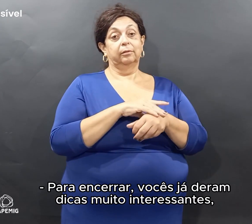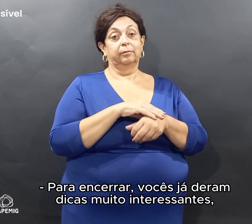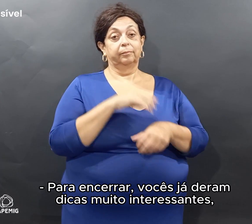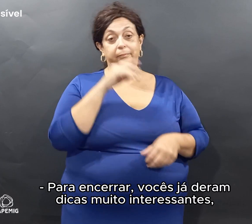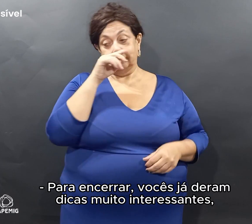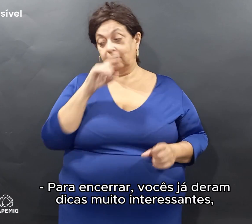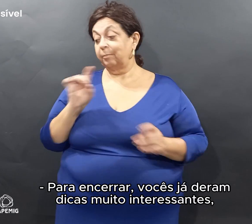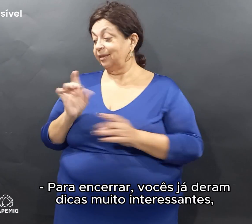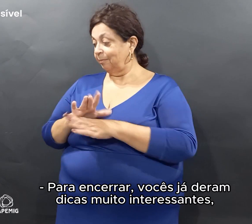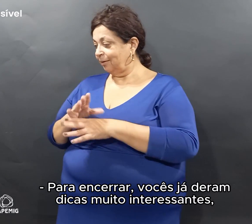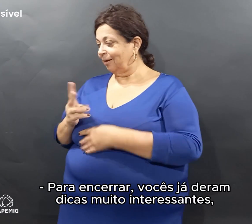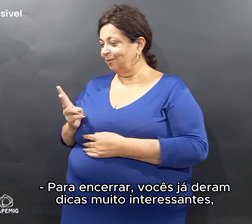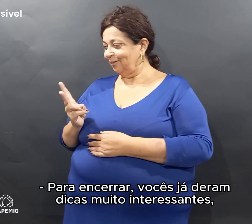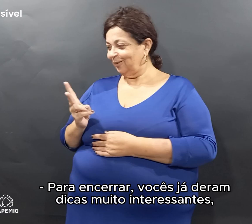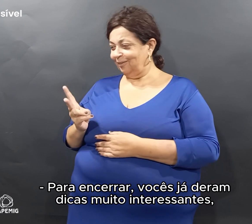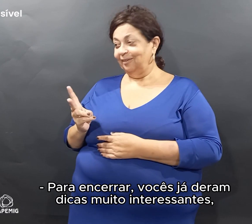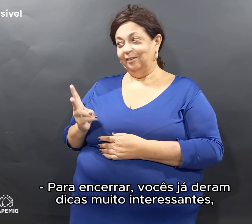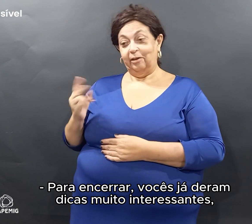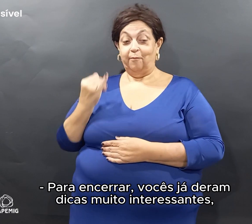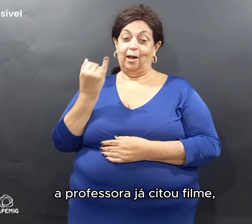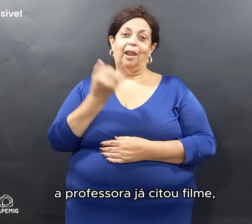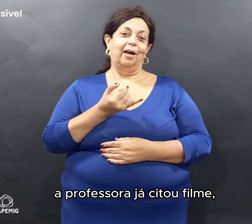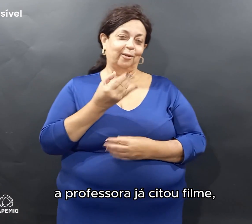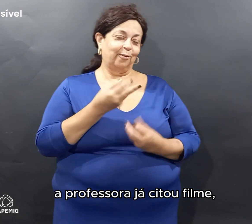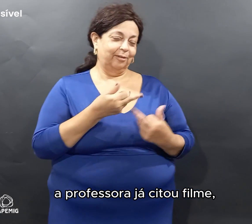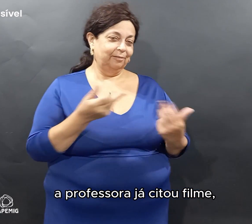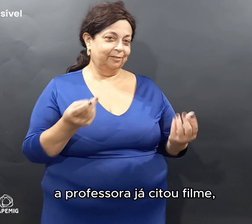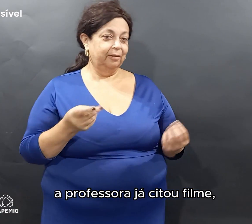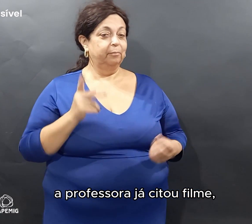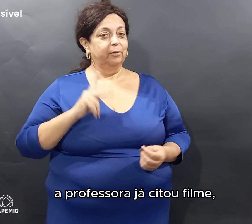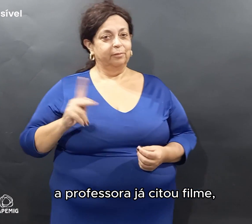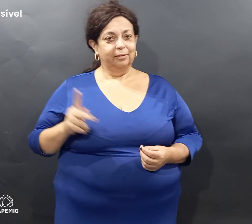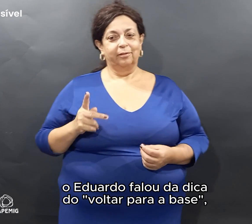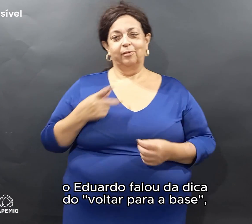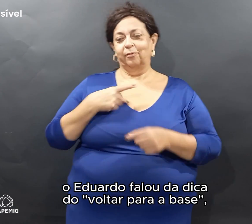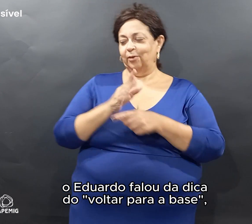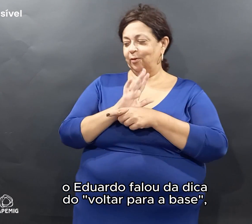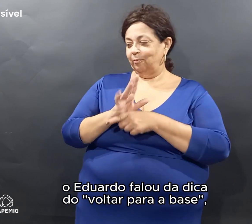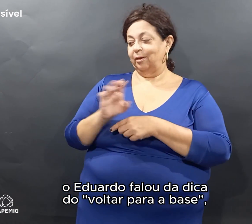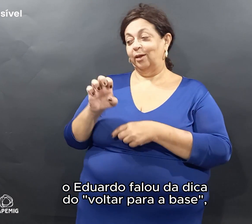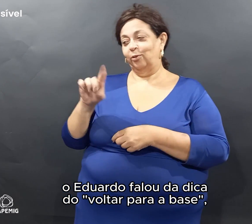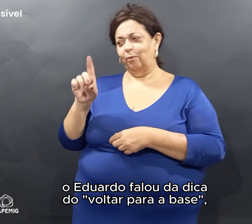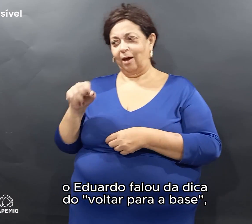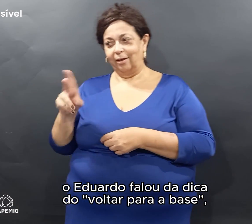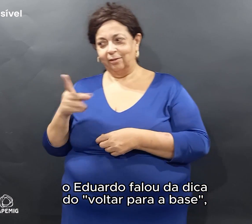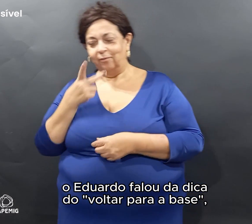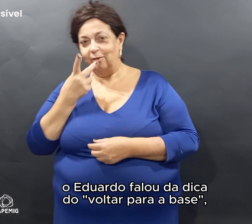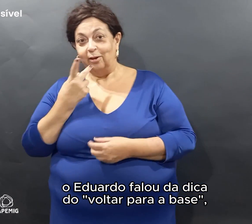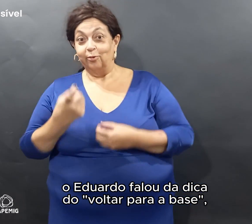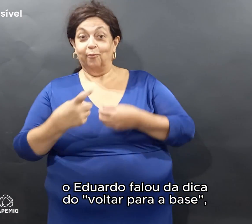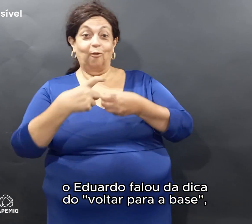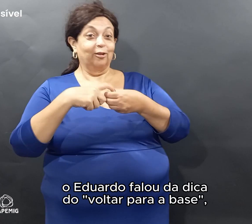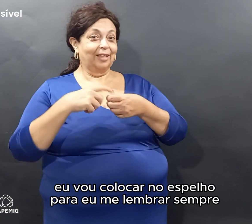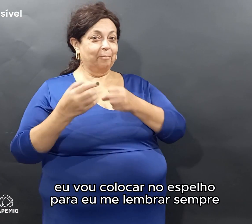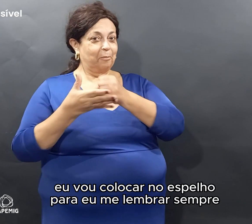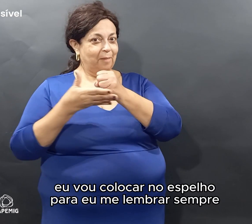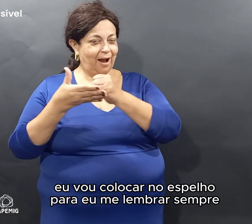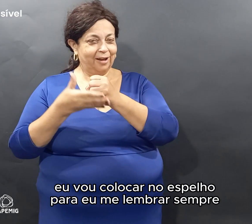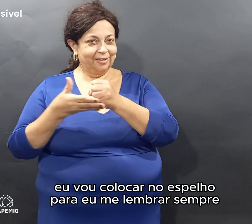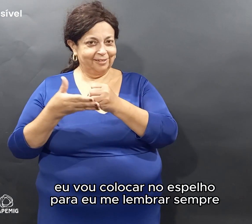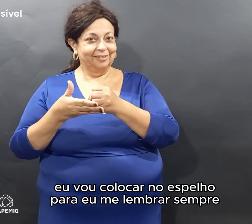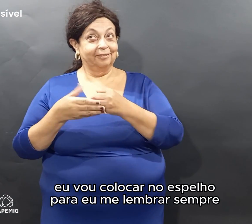Para encerrar, vocês já deram dicas muito interessantes. A professora já citou filme. O Eduardo falou da dica do voltar para a base.